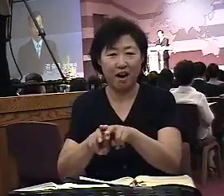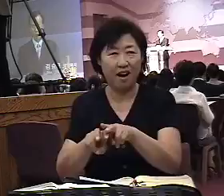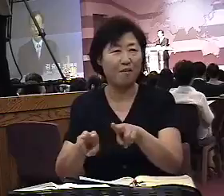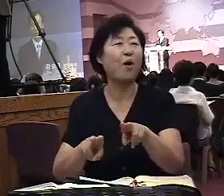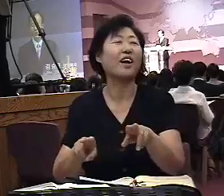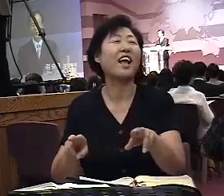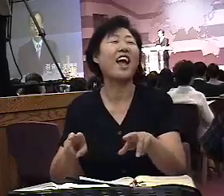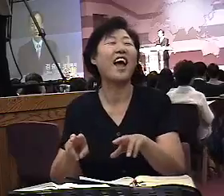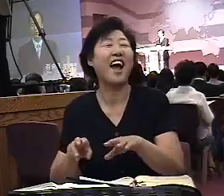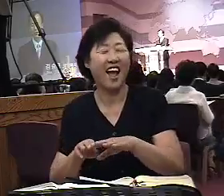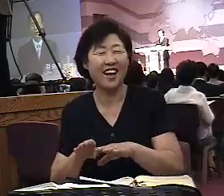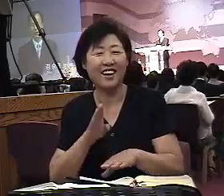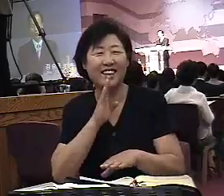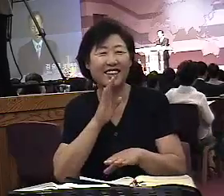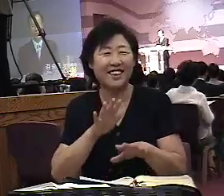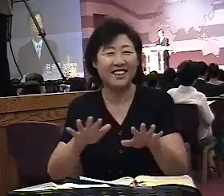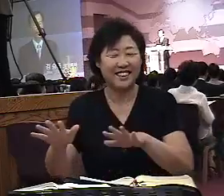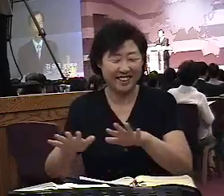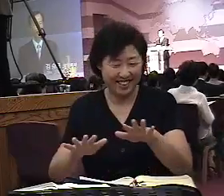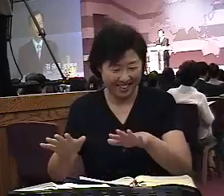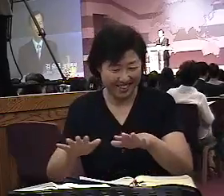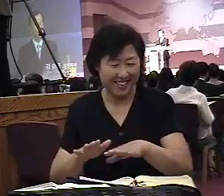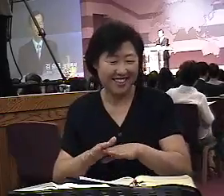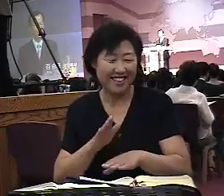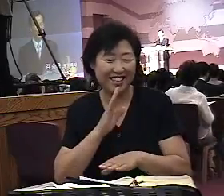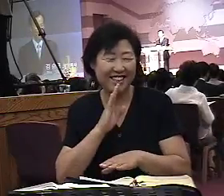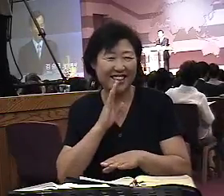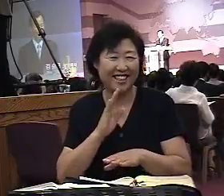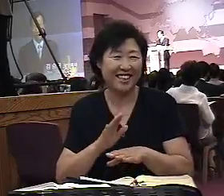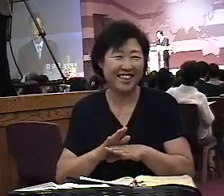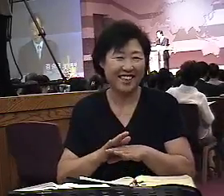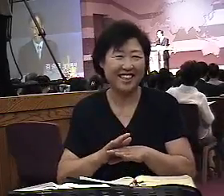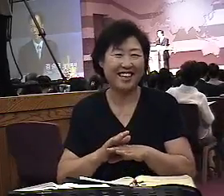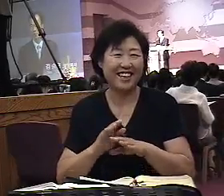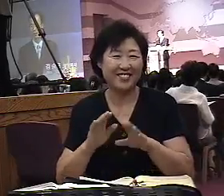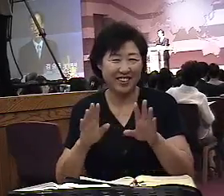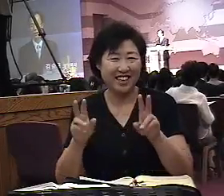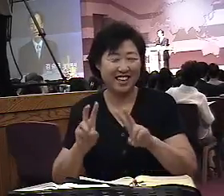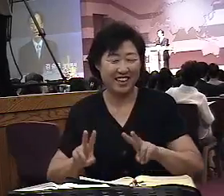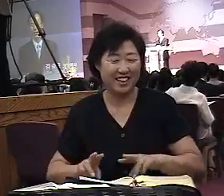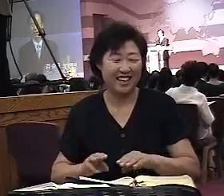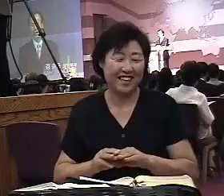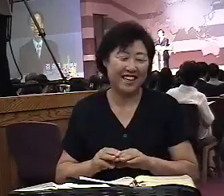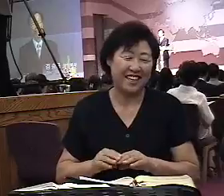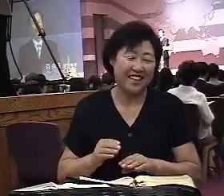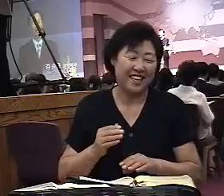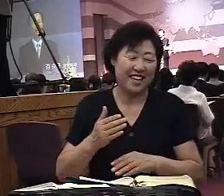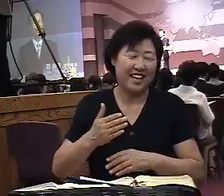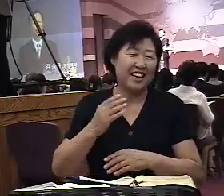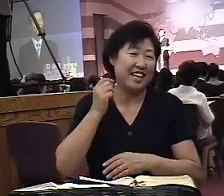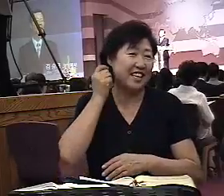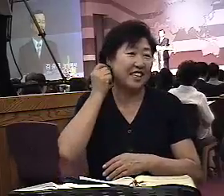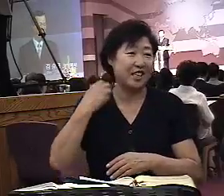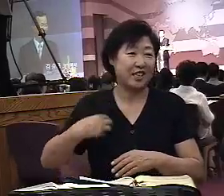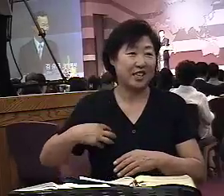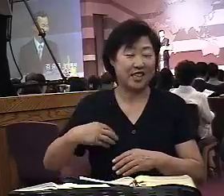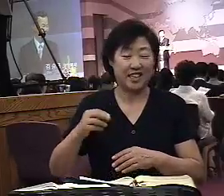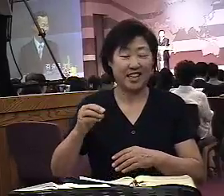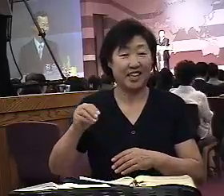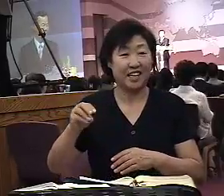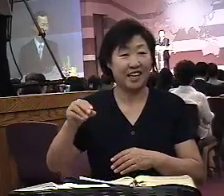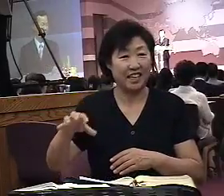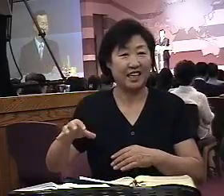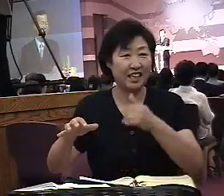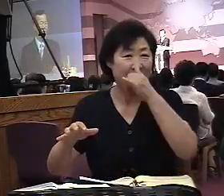모든 교회와 성도들이 안전하다고 말씀을 들어서 얼마나 감사했는지 모릅니다. 하나님의 웨이크업 콜